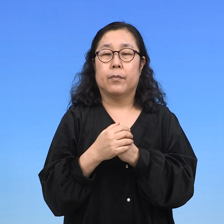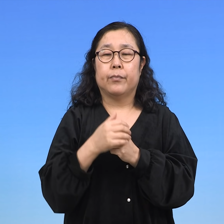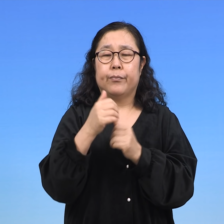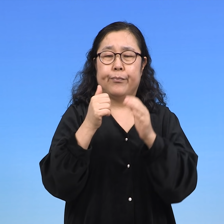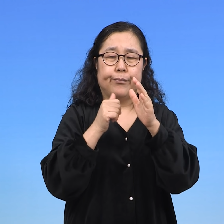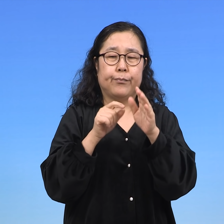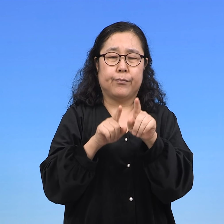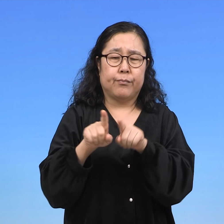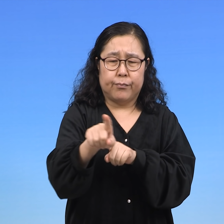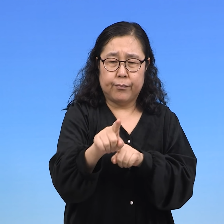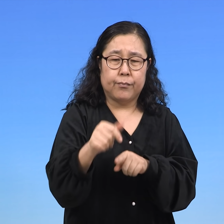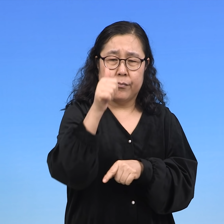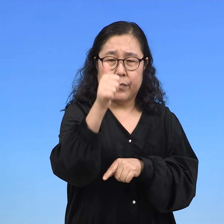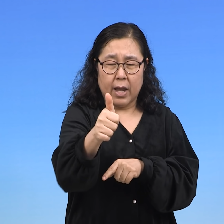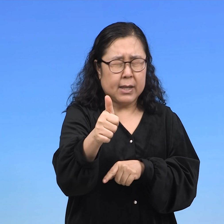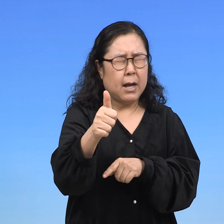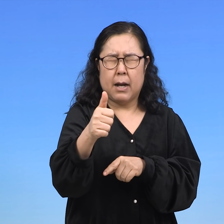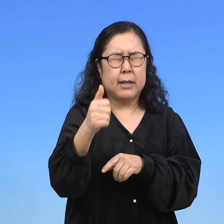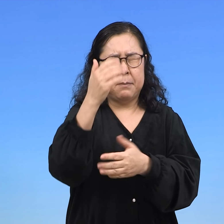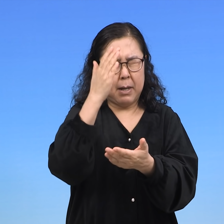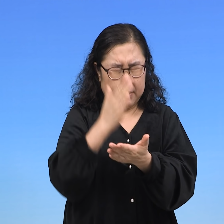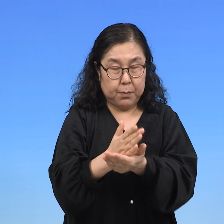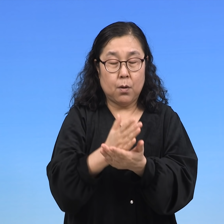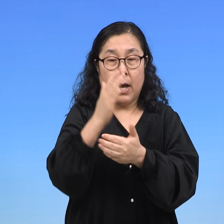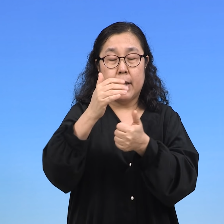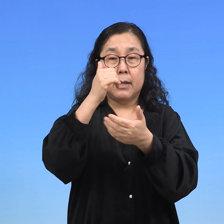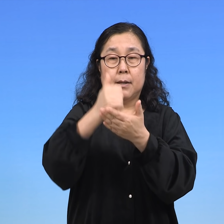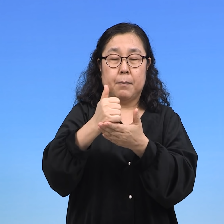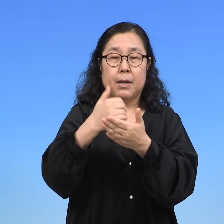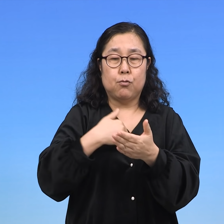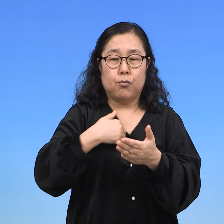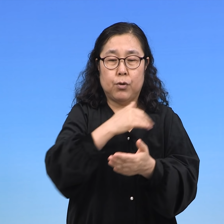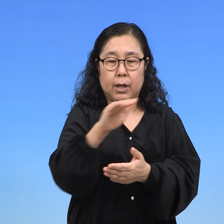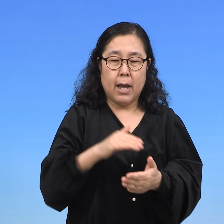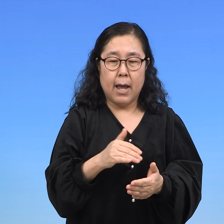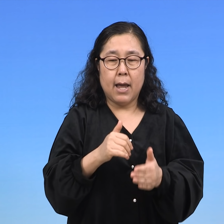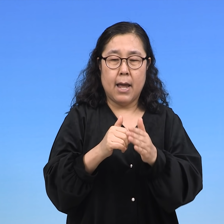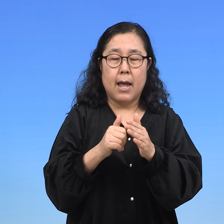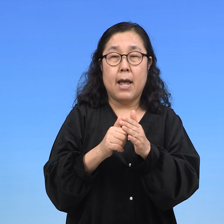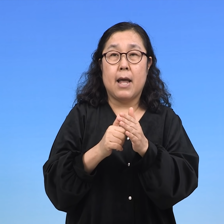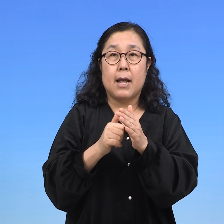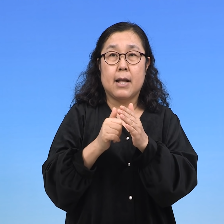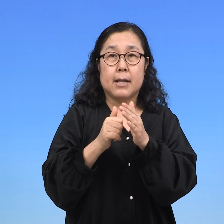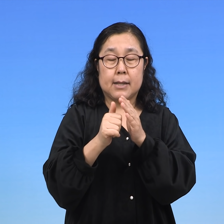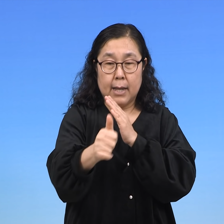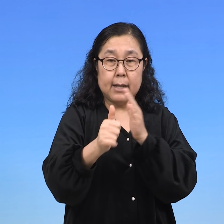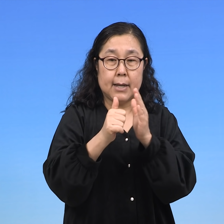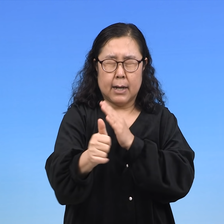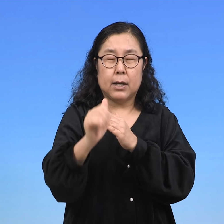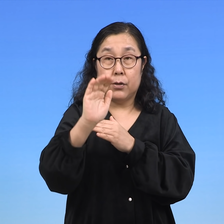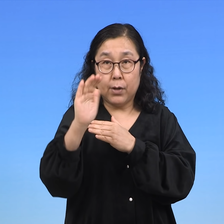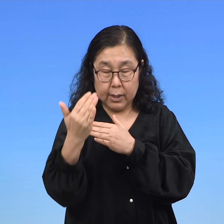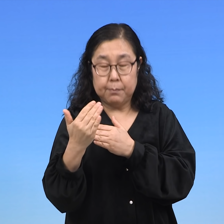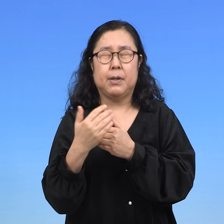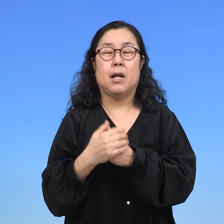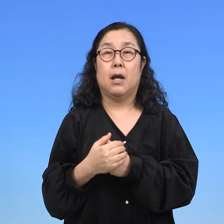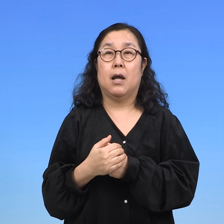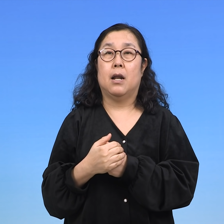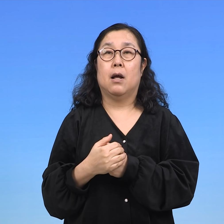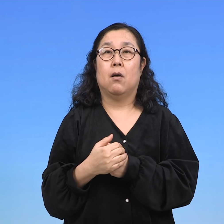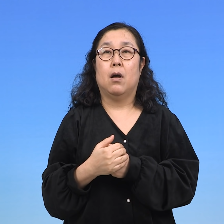노릇하지 맙시다. 하나님이 대장이십니다. 마지막 하나님 앞에 부름을 받으시는